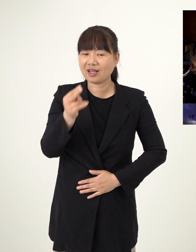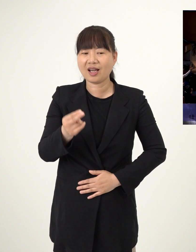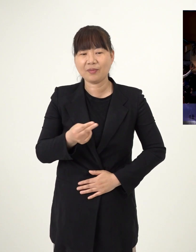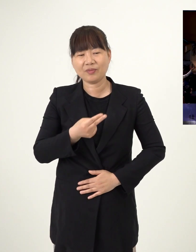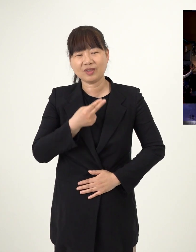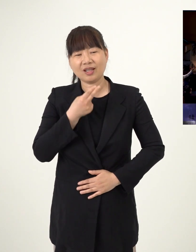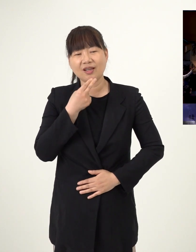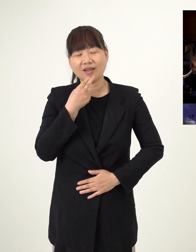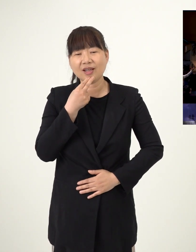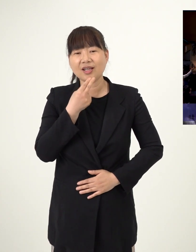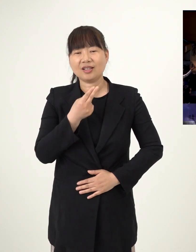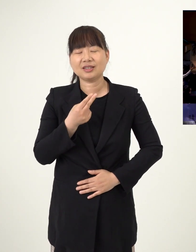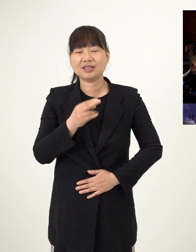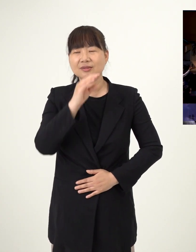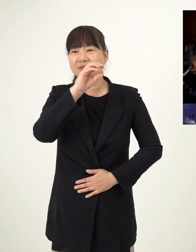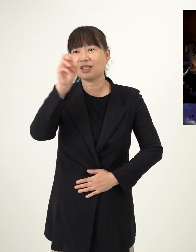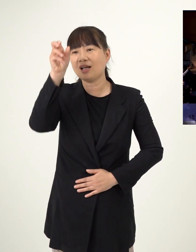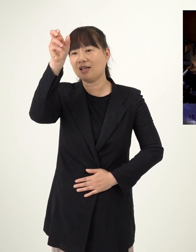부끄럽지 않게